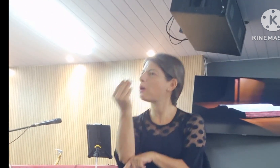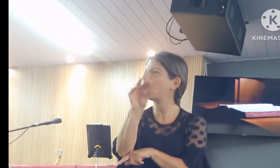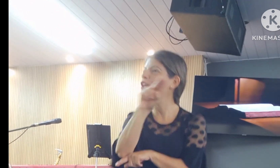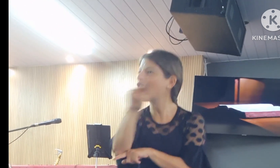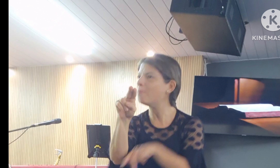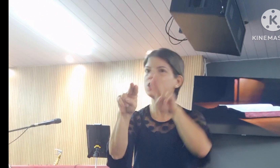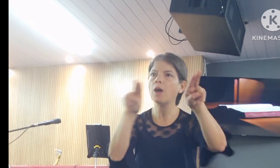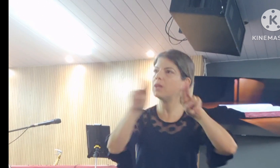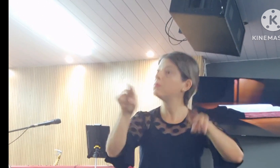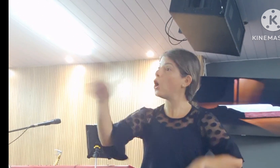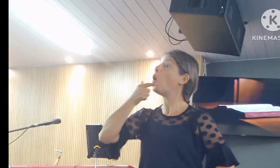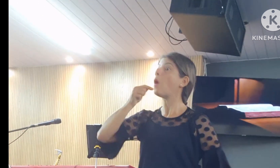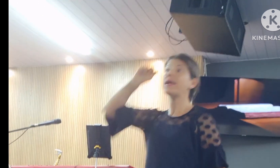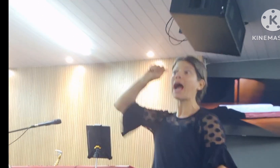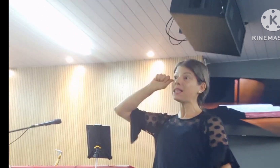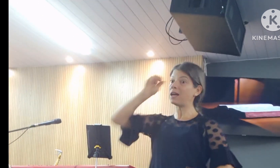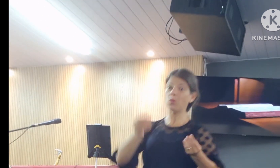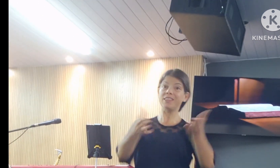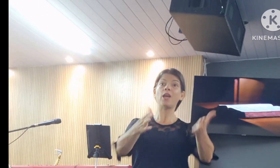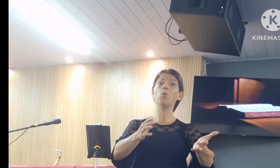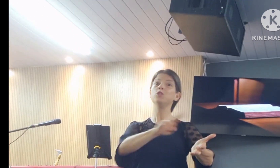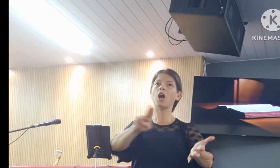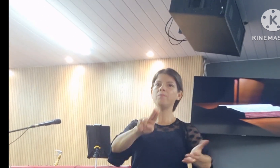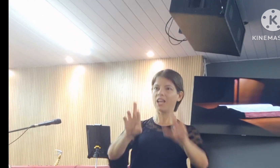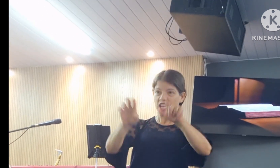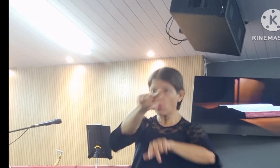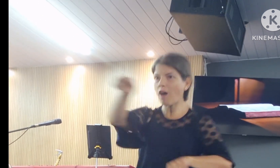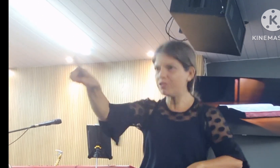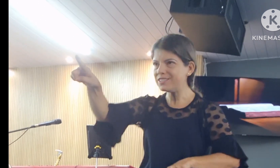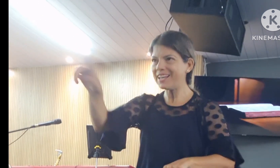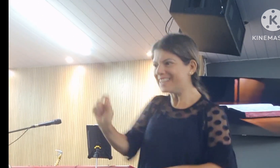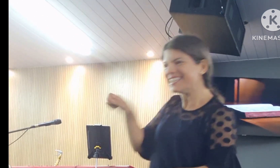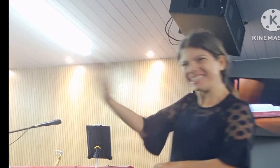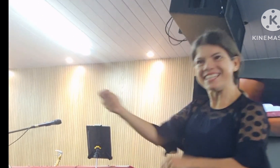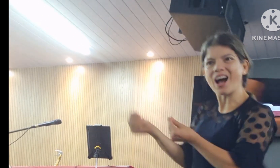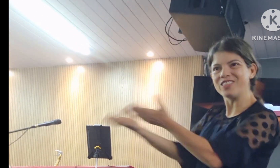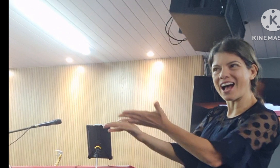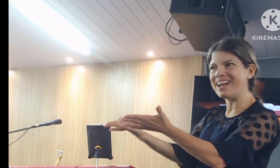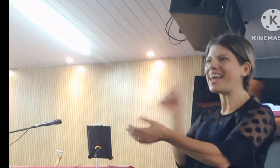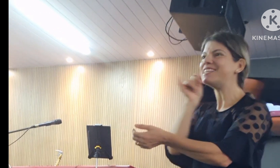Mas no dia que o homem pecou contra Deus, desobedeceu,